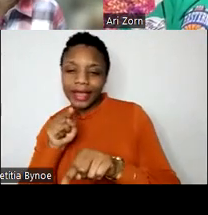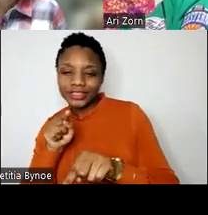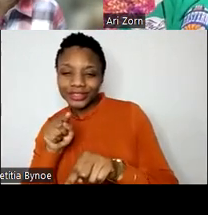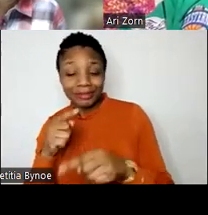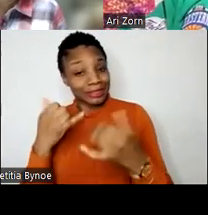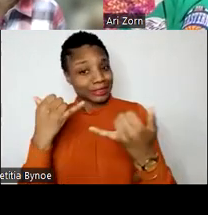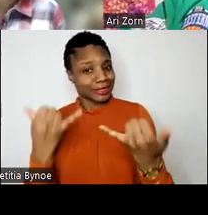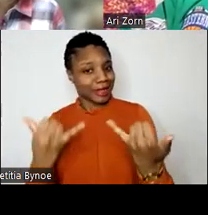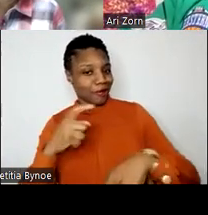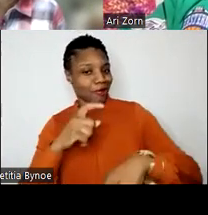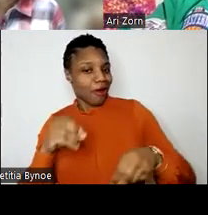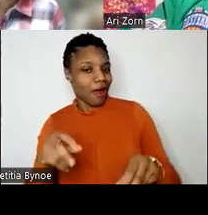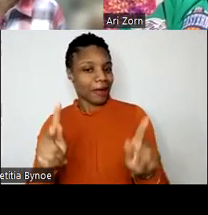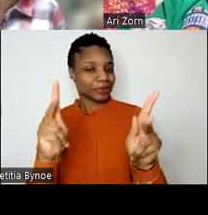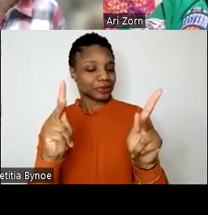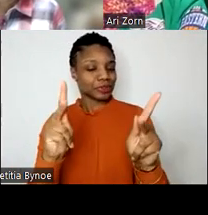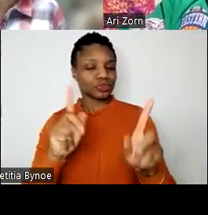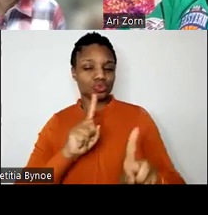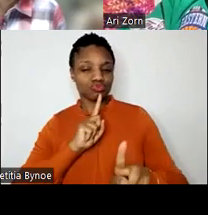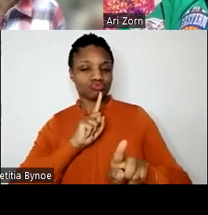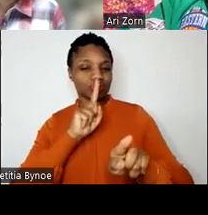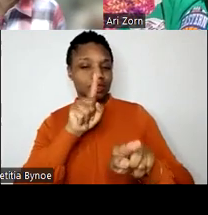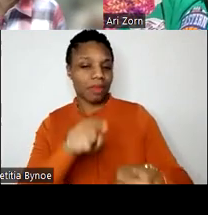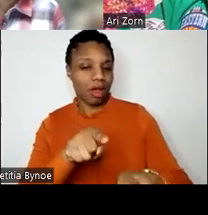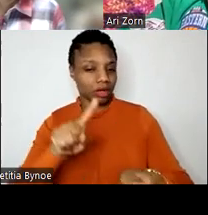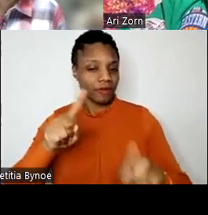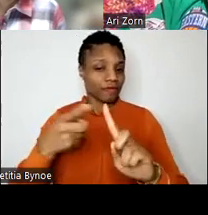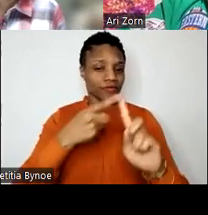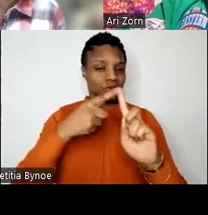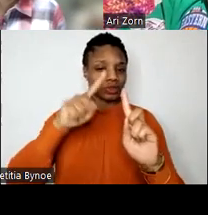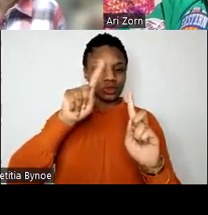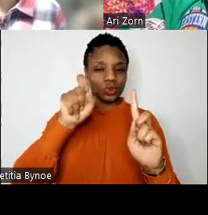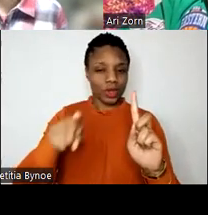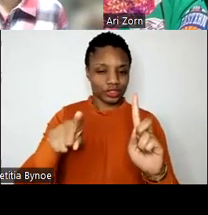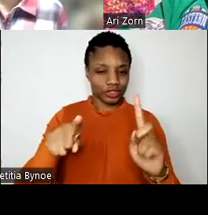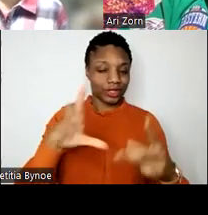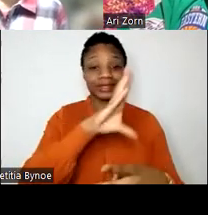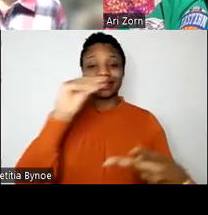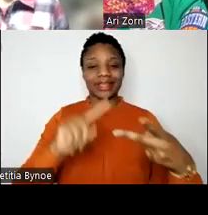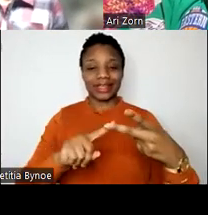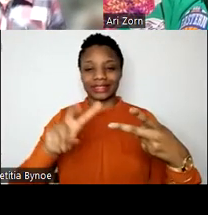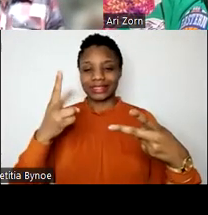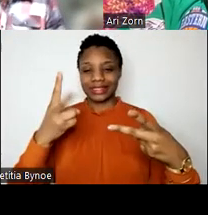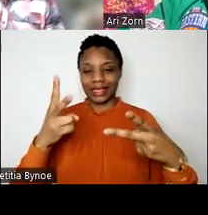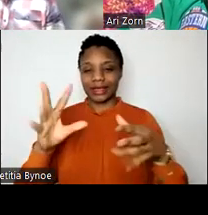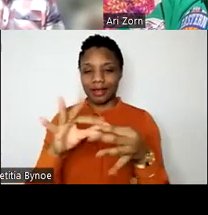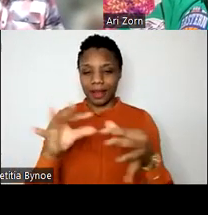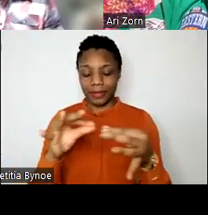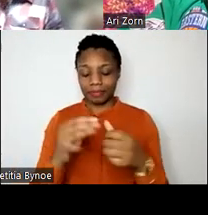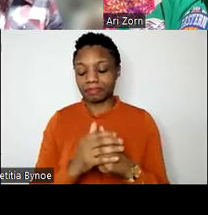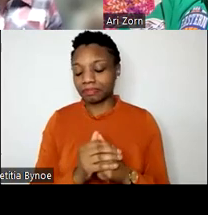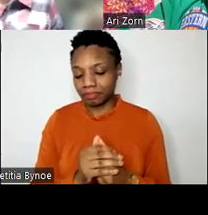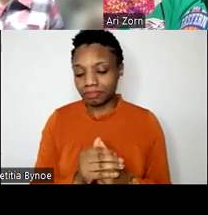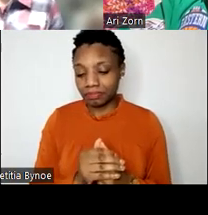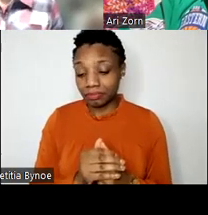oportunidad de mover las preguntas Eh Al final voy a estar